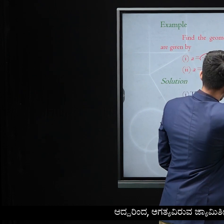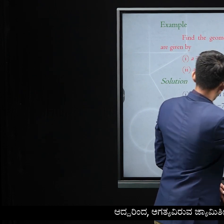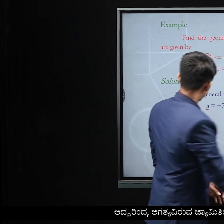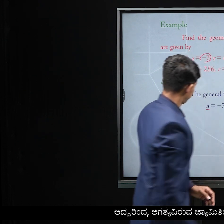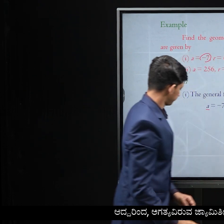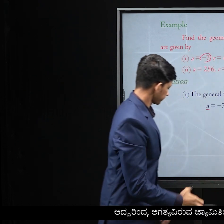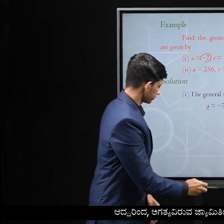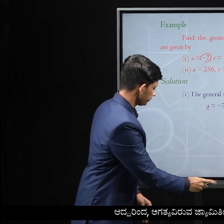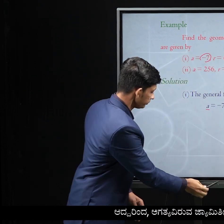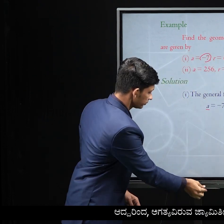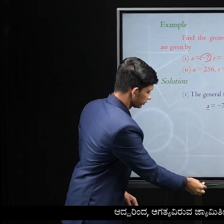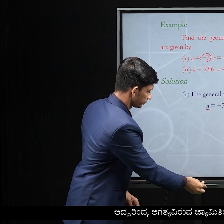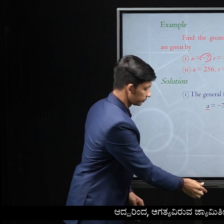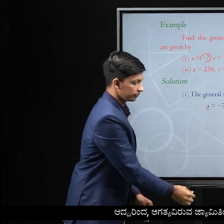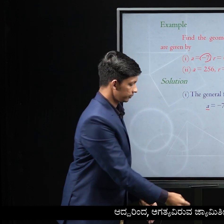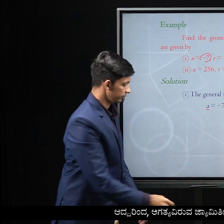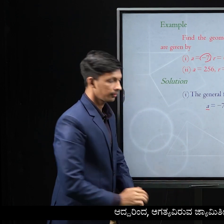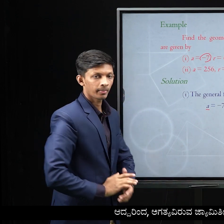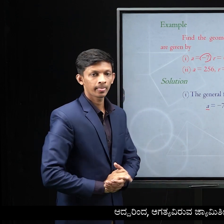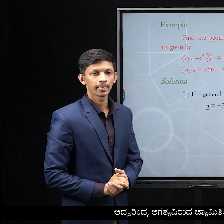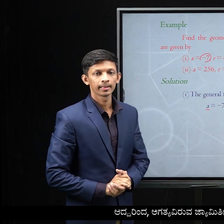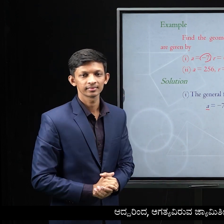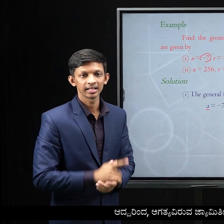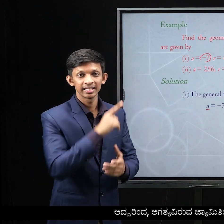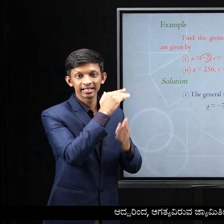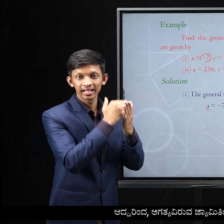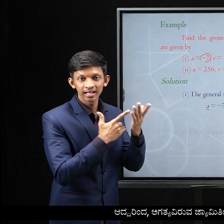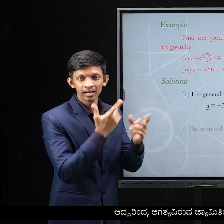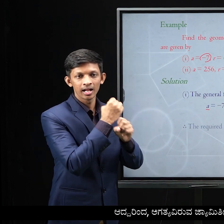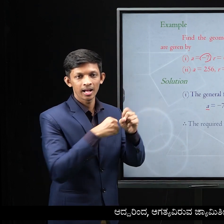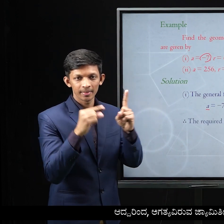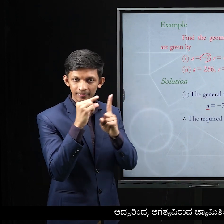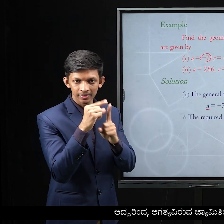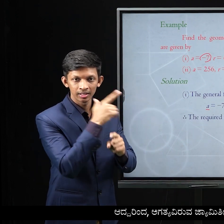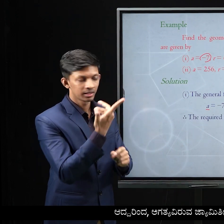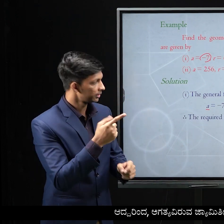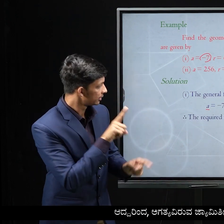ಆದ್ದರಿಂದ ಅಗತ್ಯವಿರುವ ಜಾಮಿತಿಯ ಪ್ರಗತಿಯು -7 -42